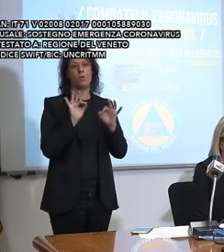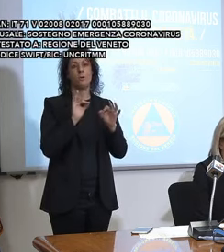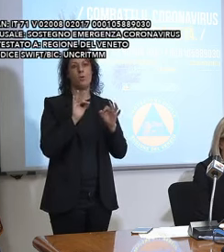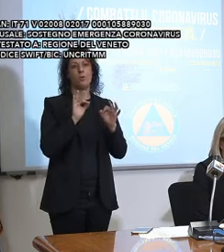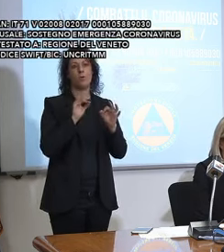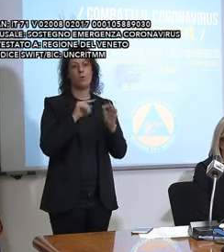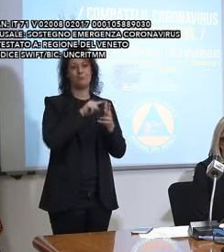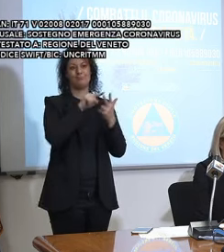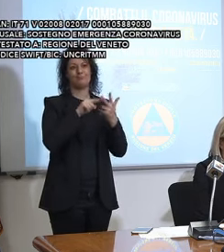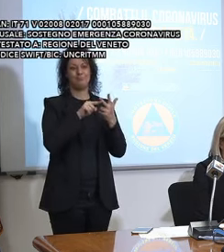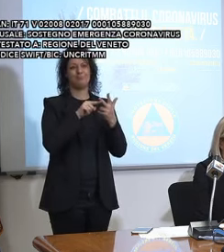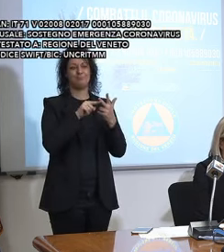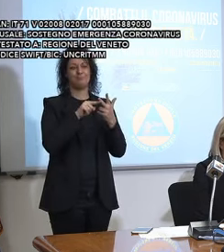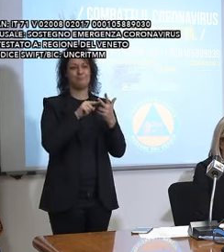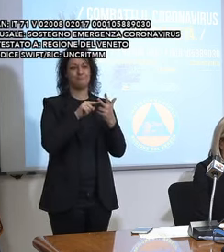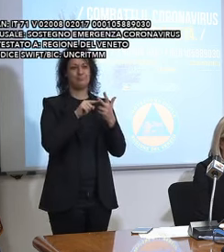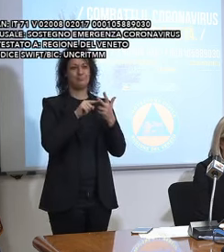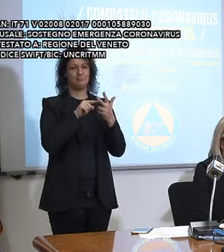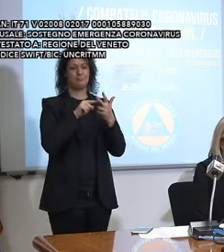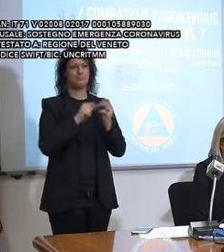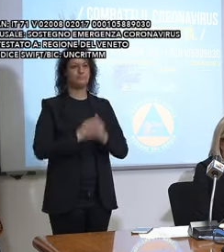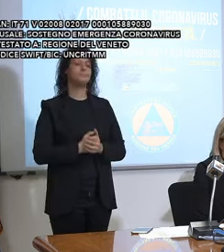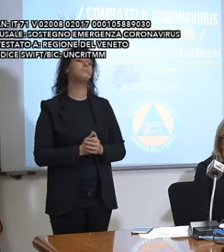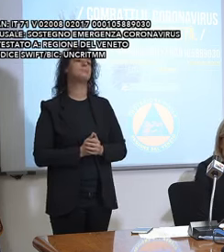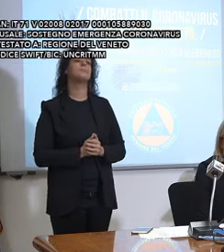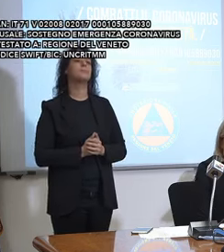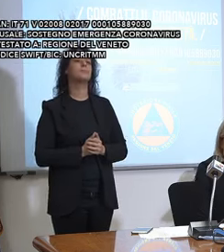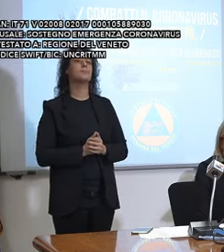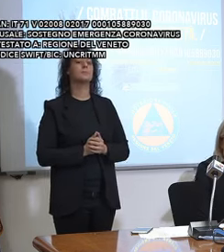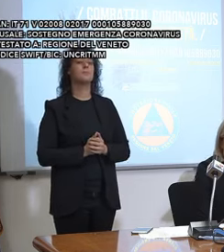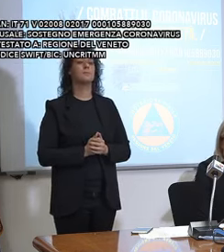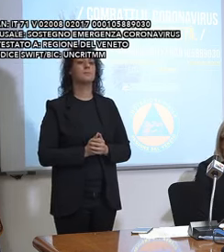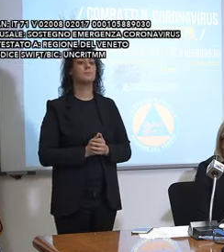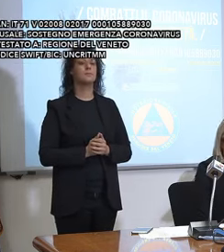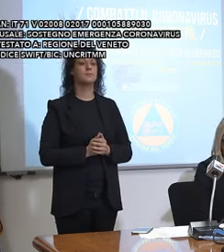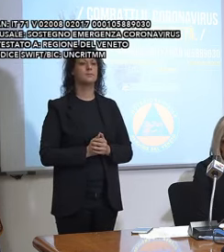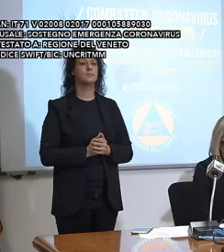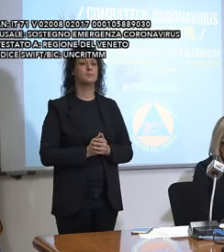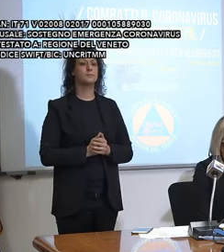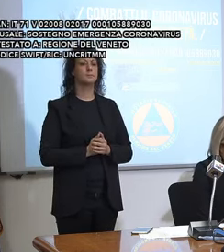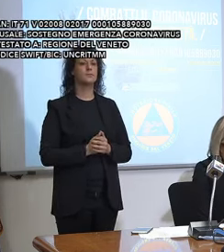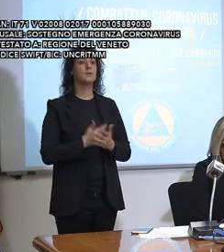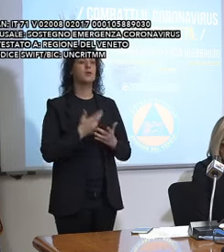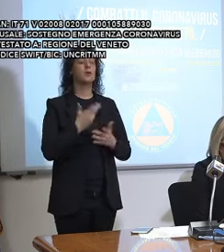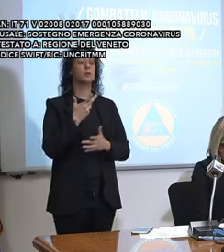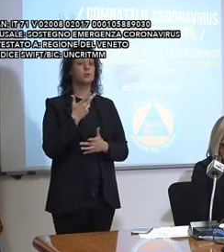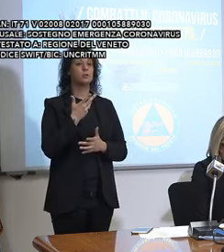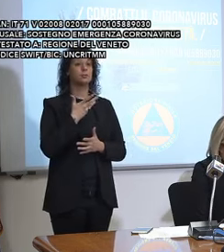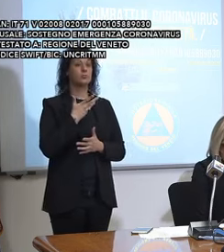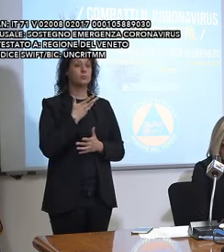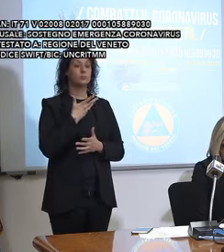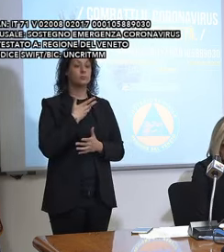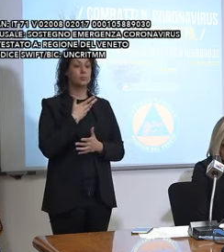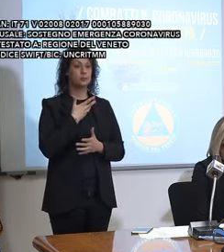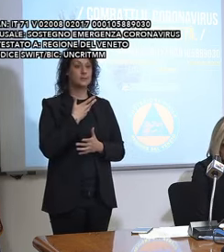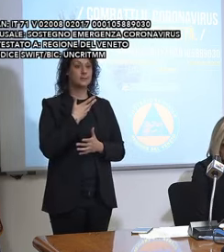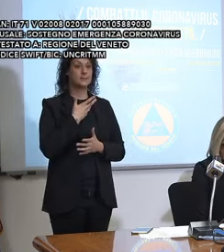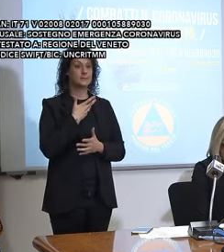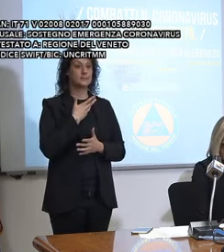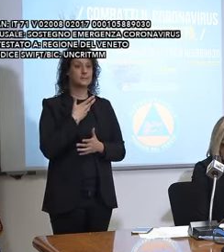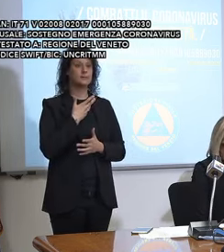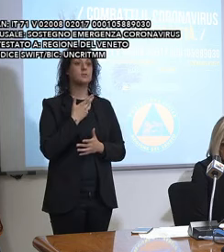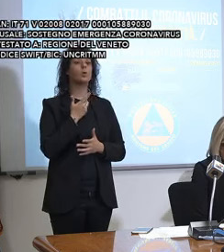in quelle aziende. Ci sono invece numeri netti molto molto diciamo